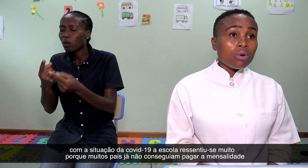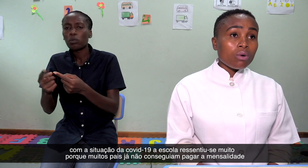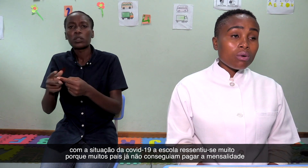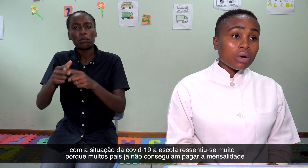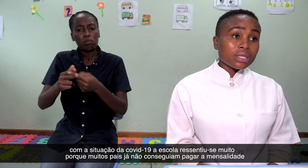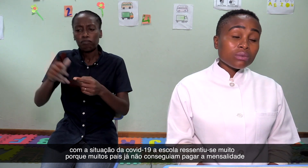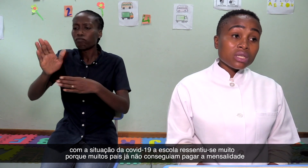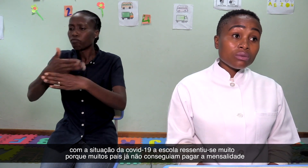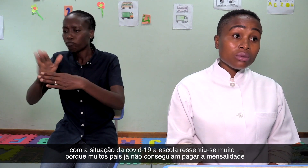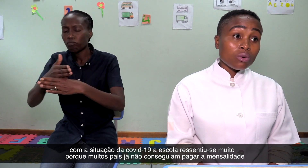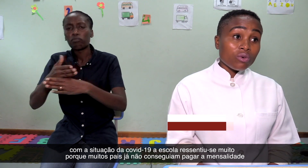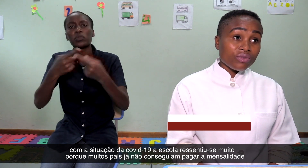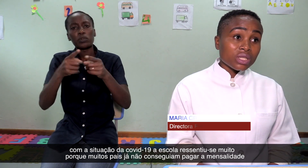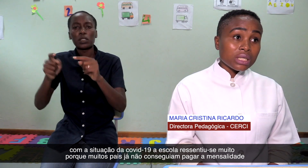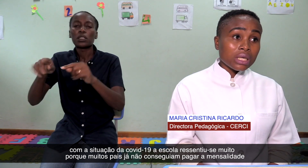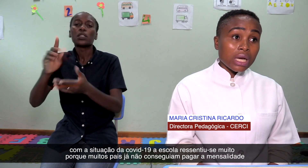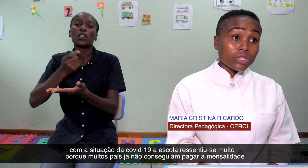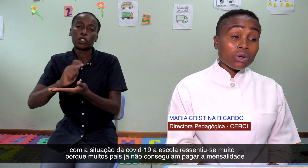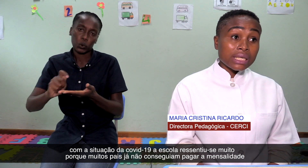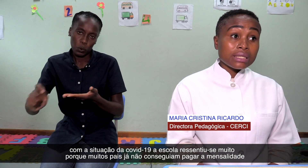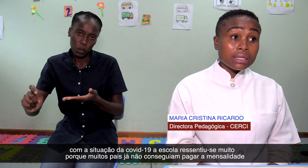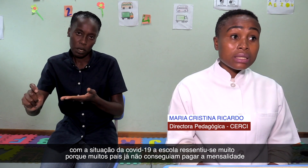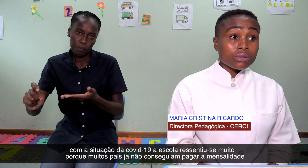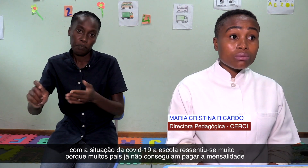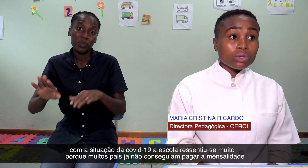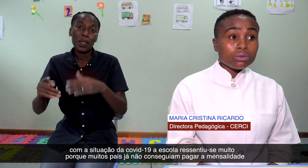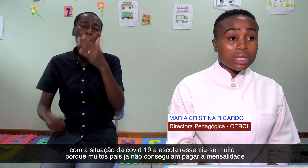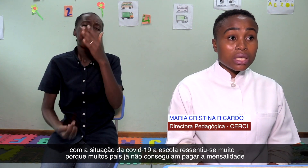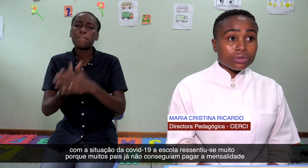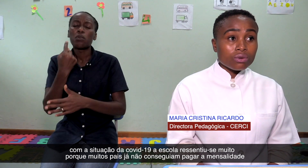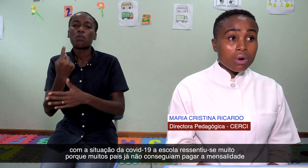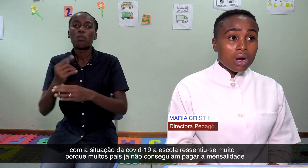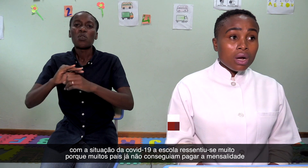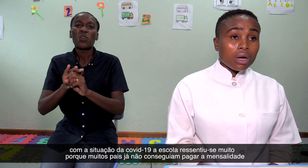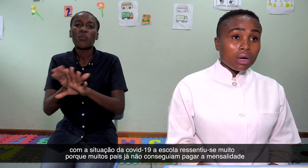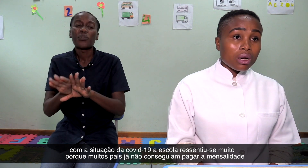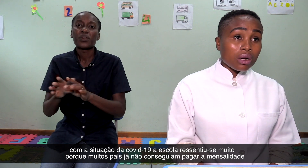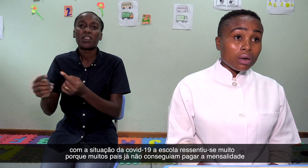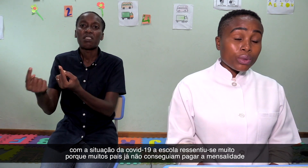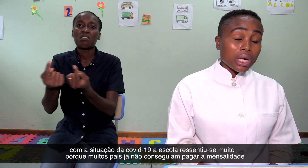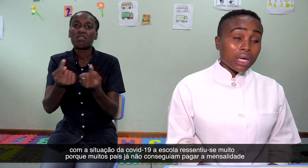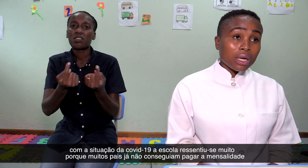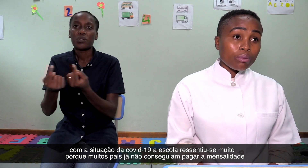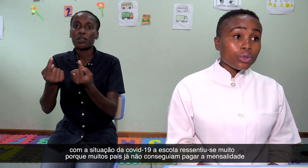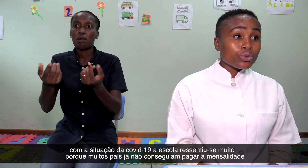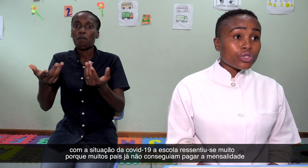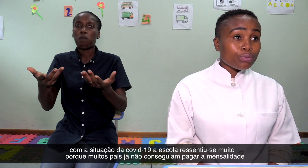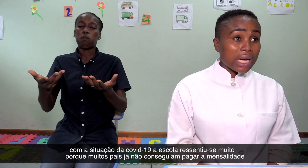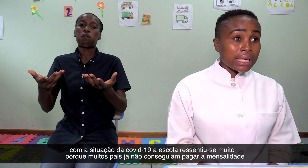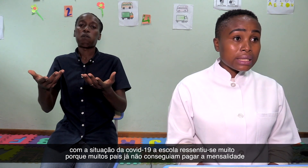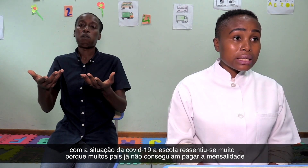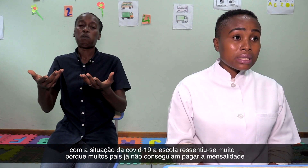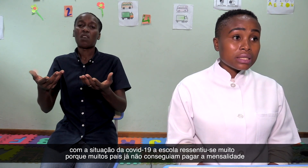Então, com a situação do Covid, a escola ressentiu-se muito disso. porque